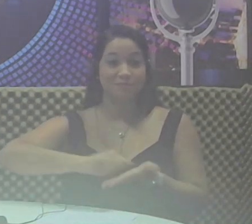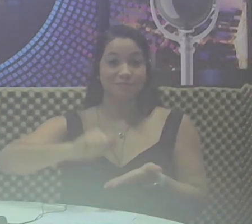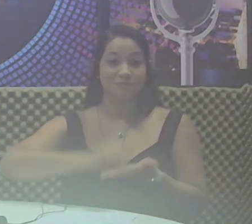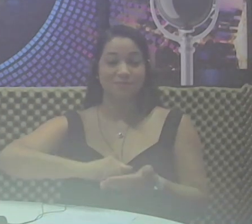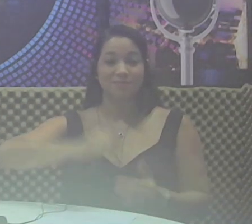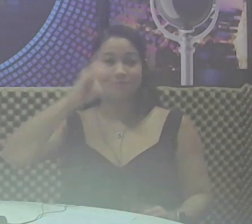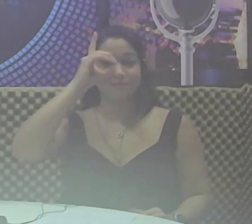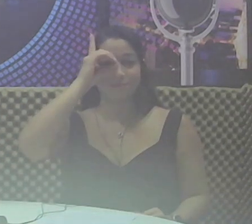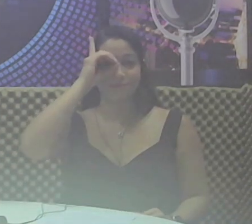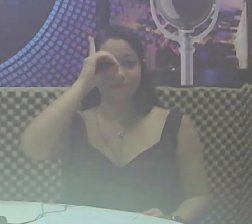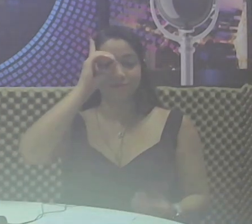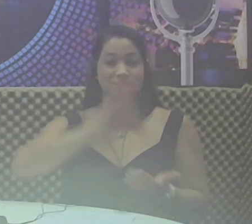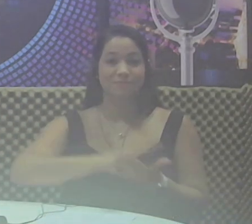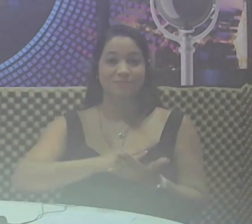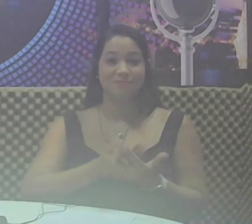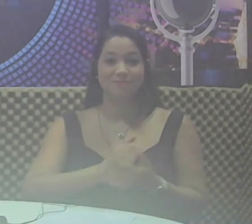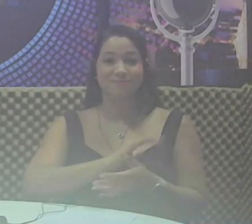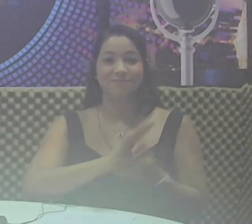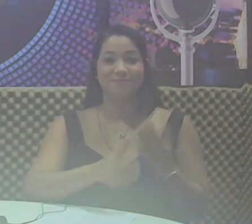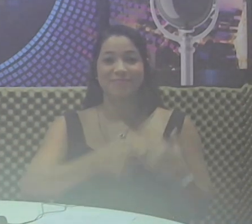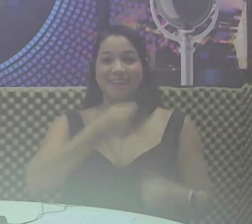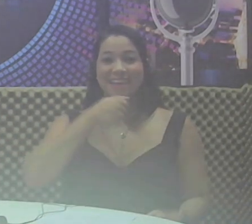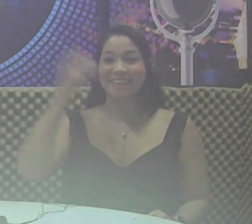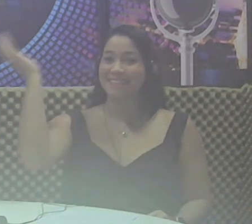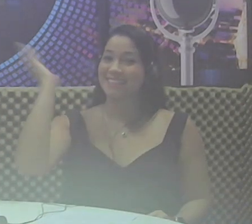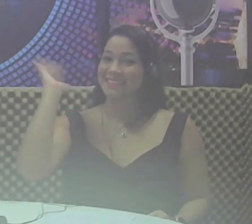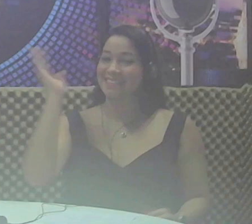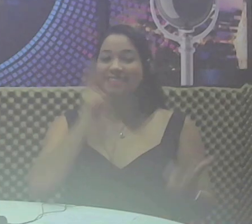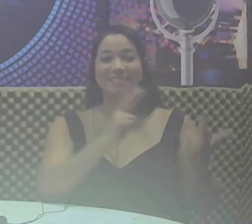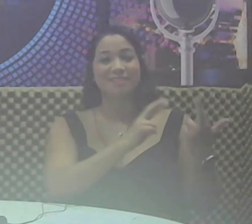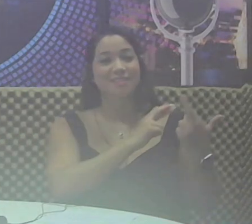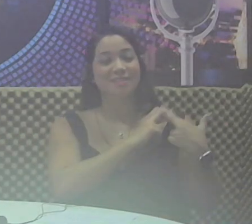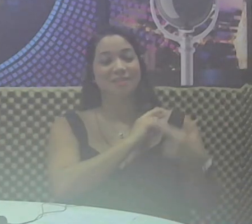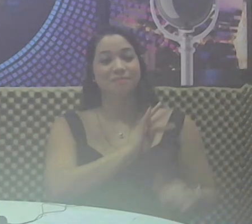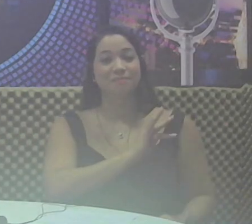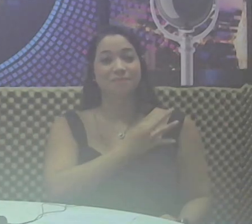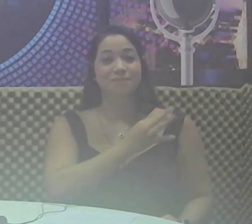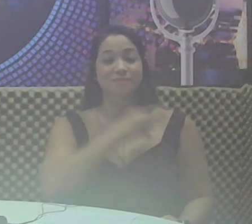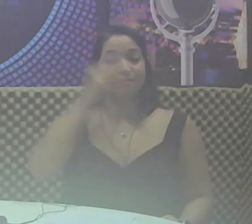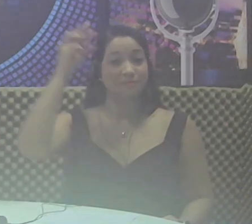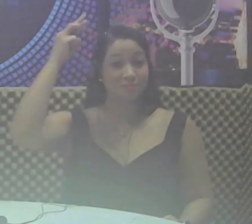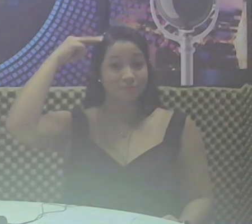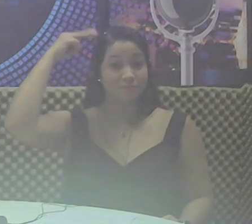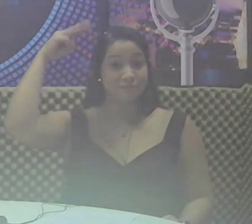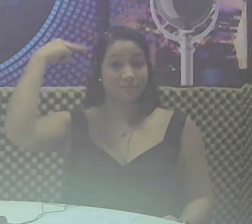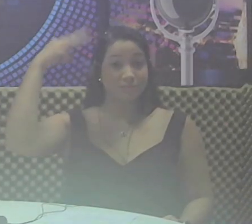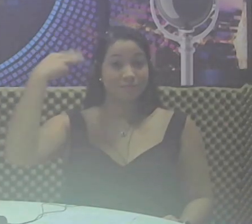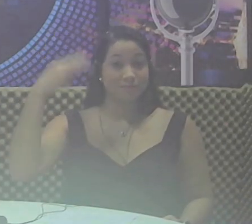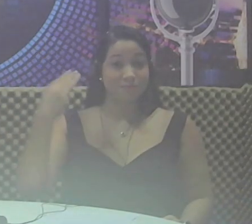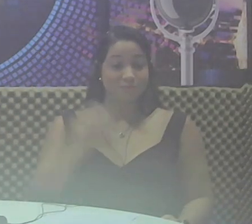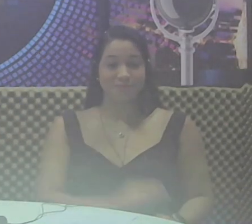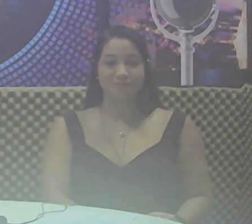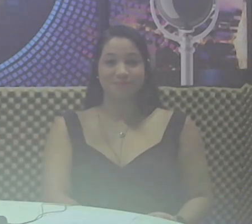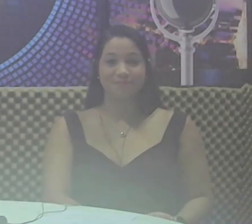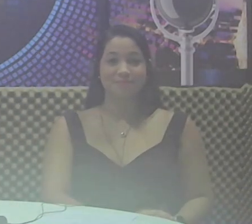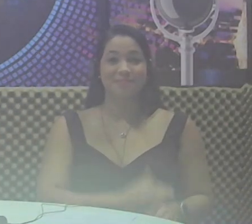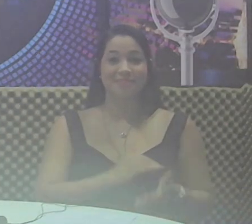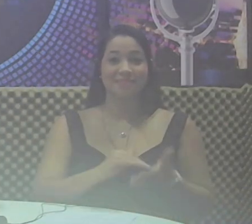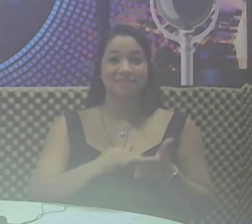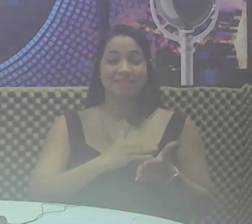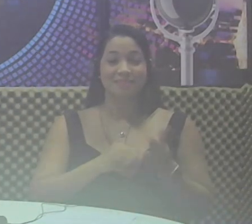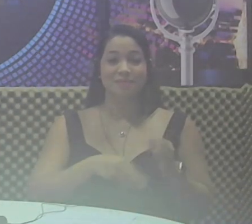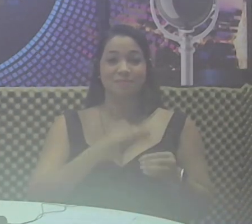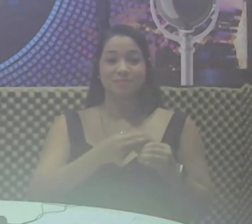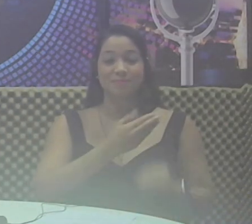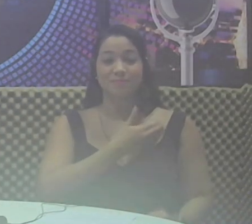Edição, Daniela Aires. Tradução em Libras, Amanda Valentim. Responsável técnico, Matheus Queiroz.